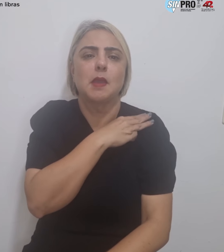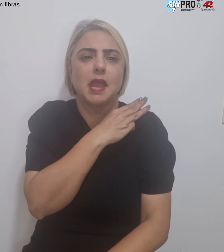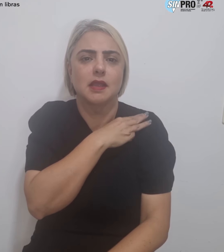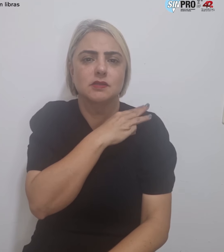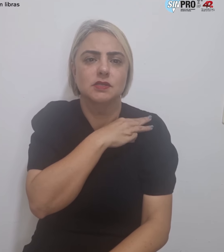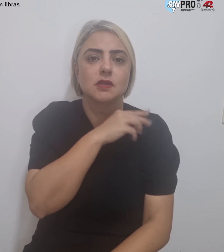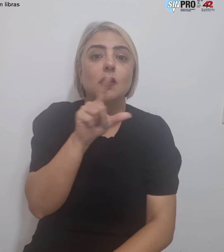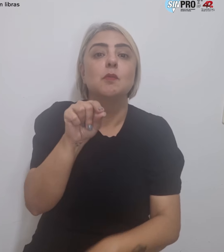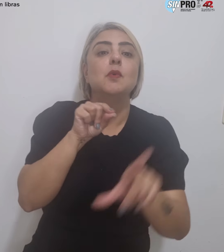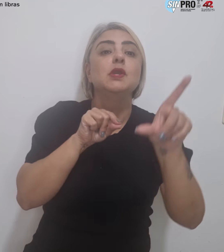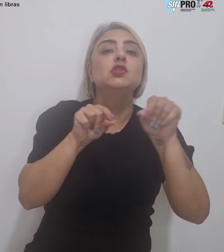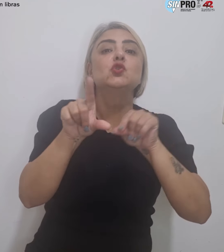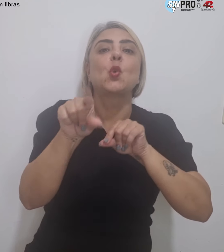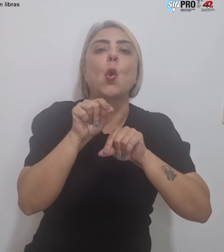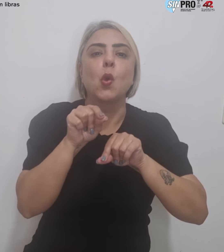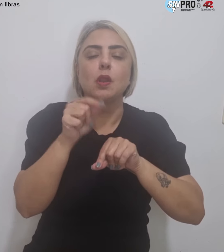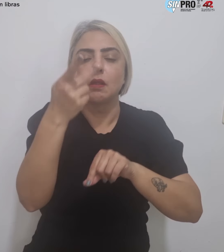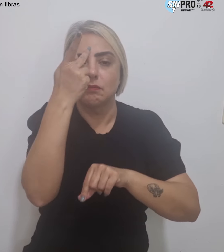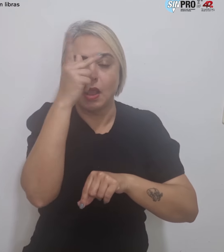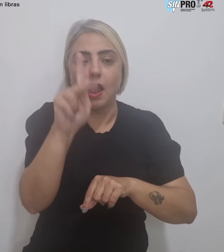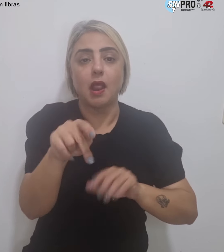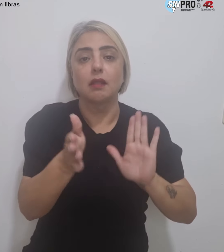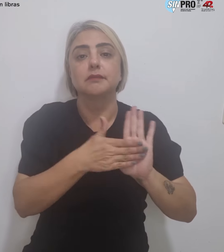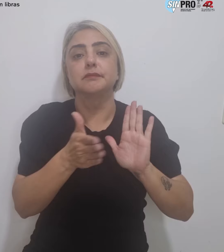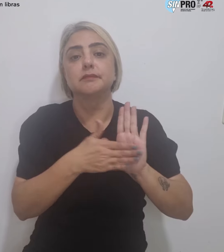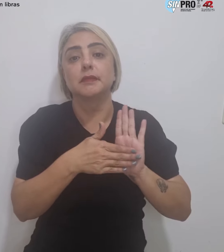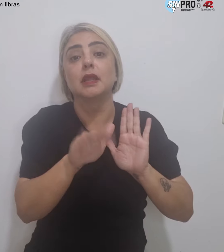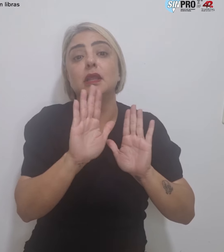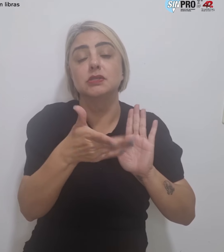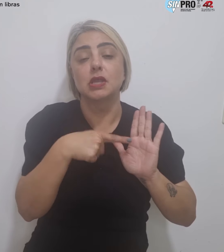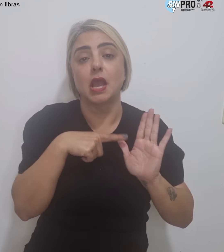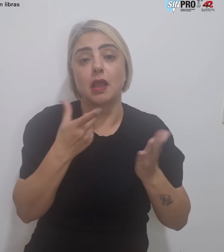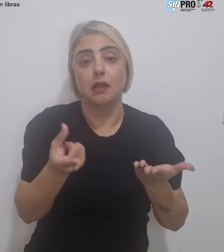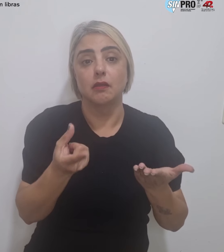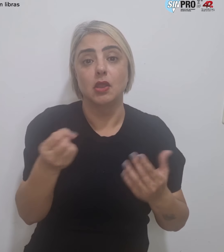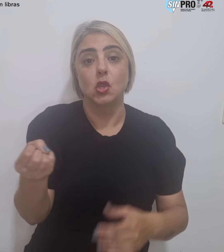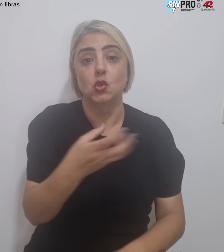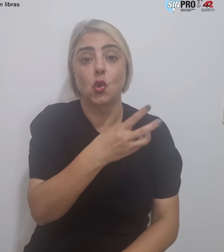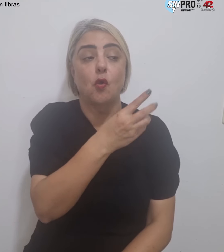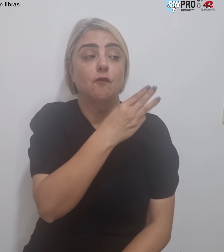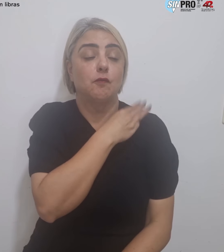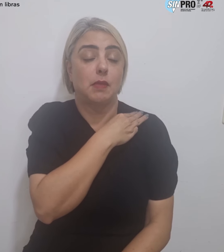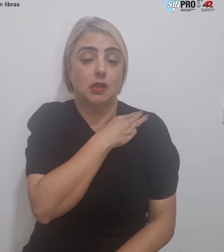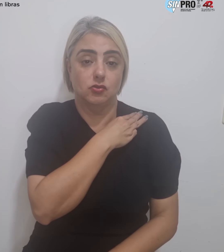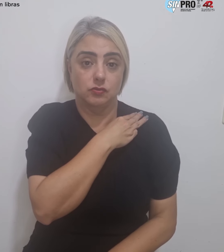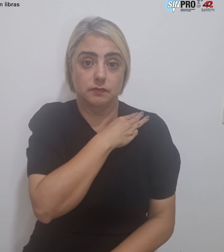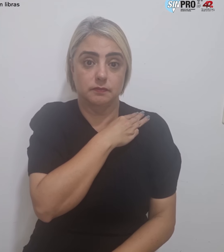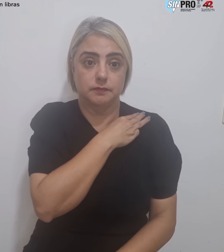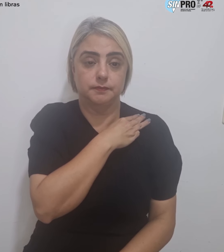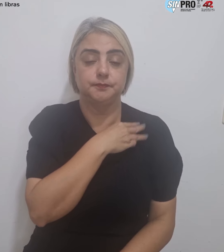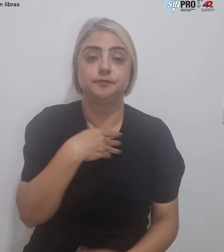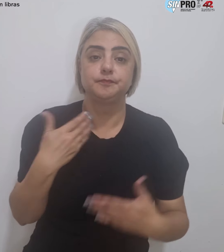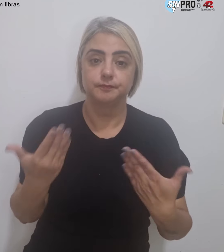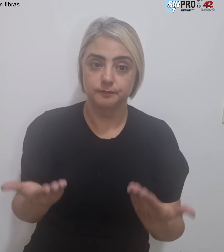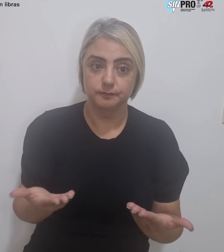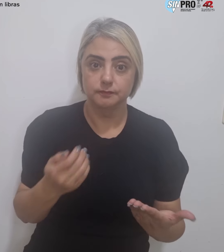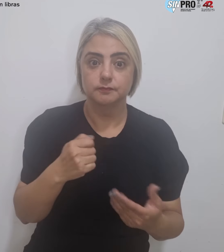alternativa ao que está colocado pelo novo ensino médio. Diante do exposto,